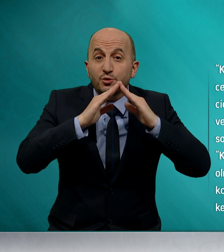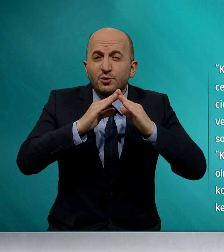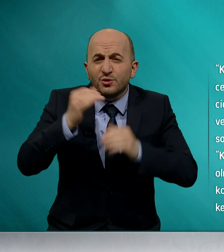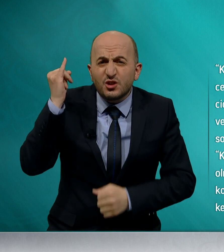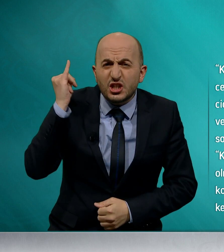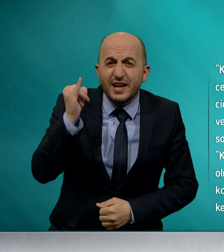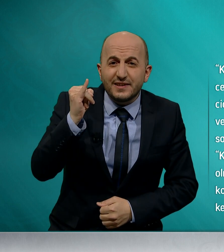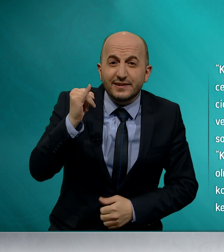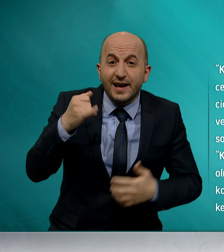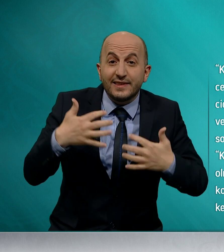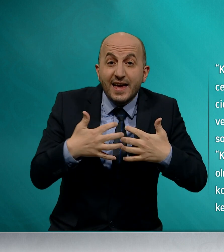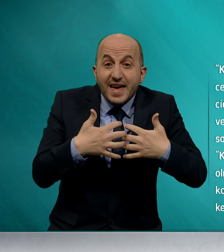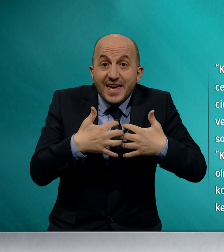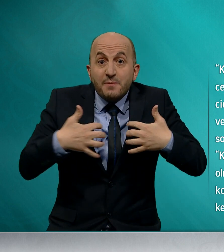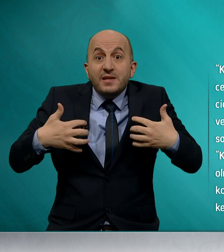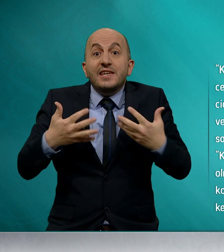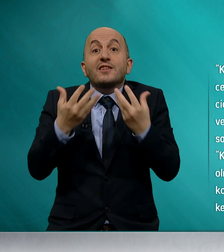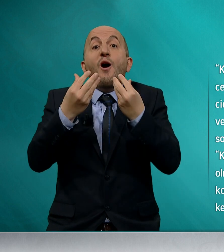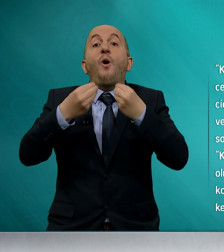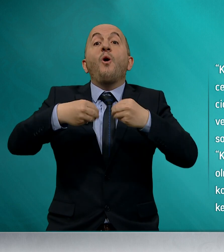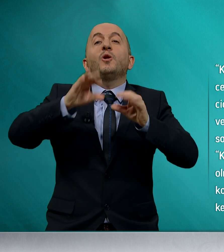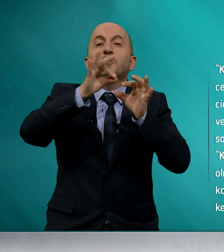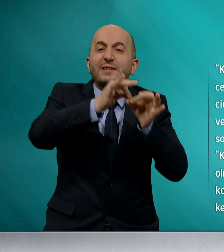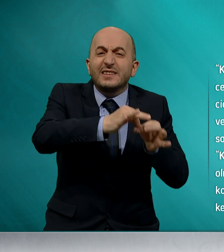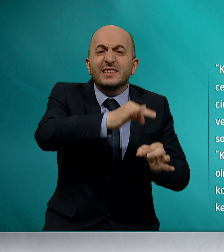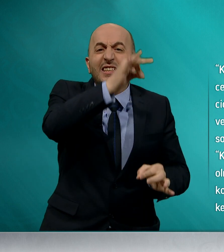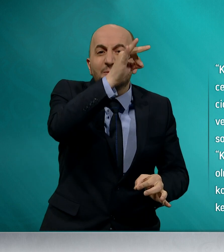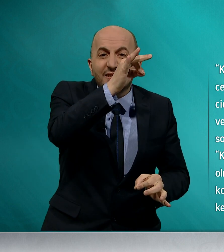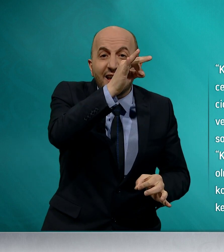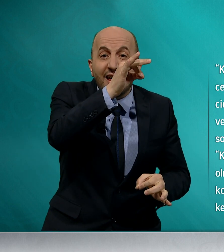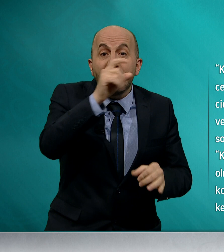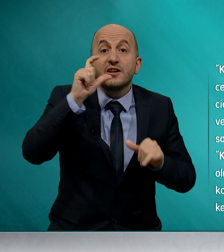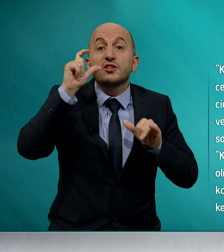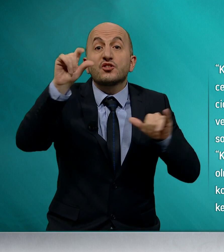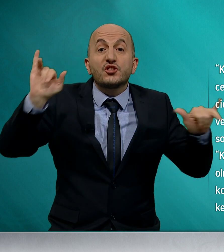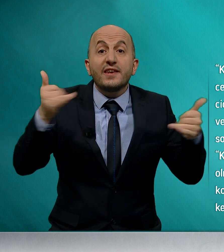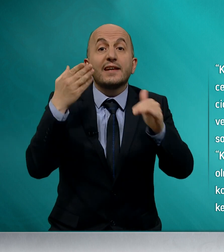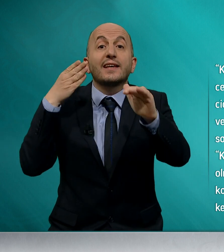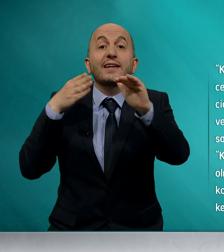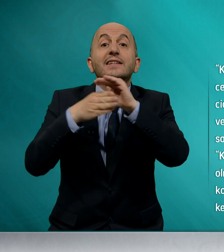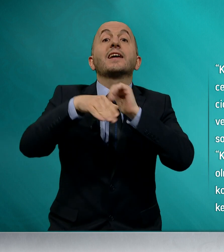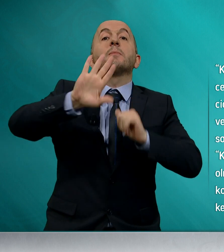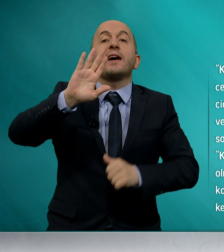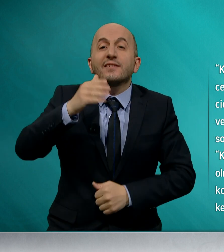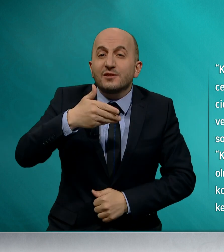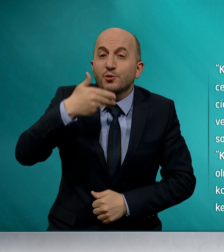Komşusunun şerrinden emin olmadığı kimse cennete giremez